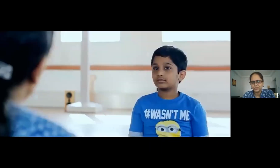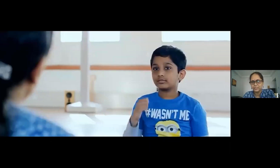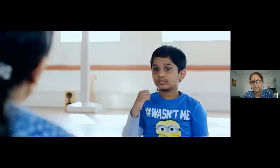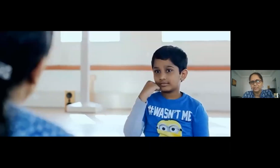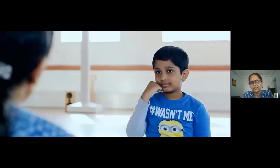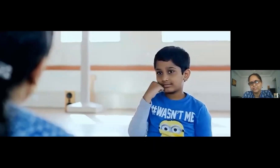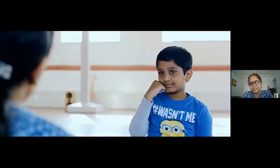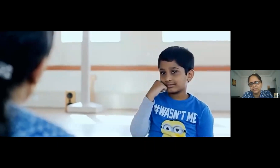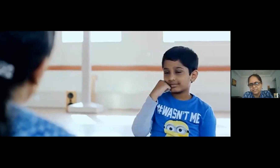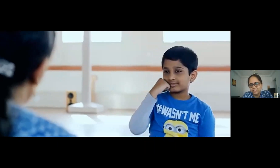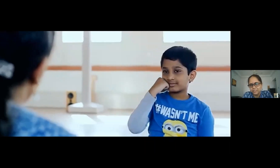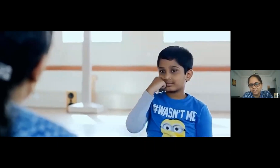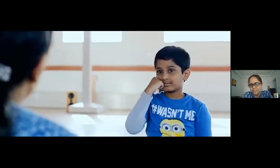ಅಮ್ಮ